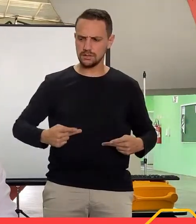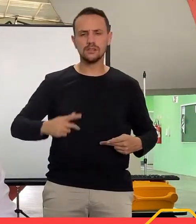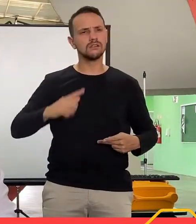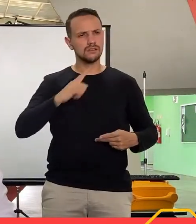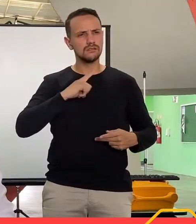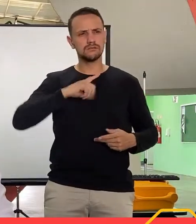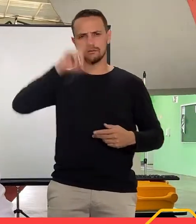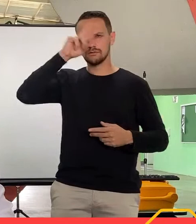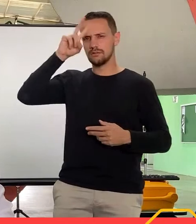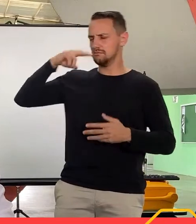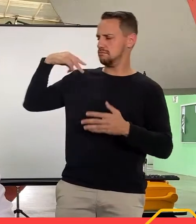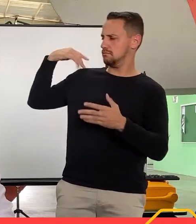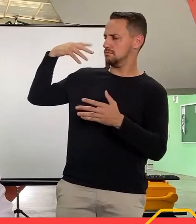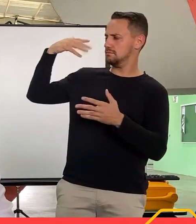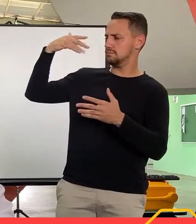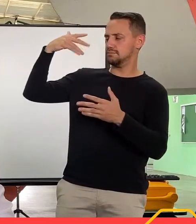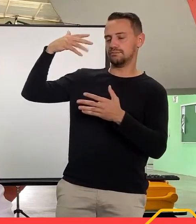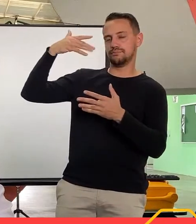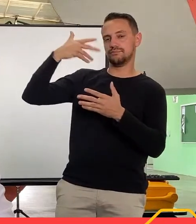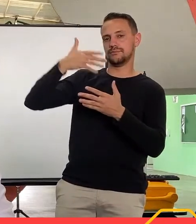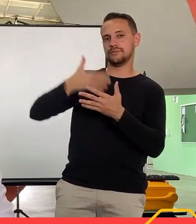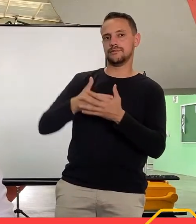uma história também.